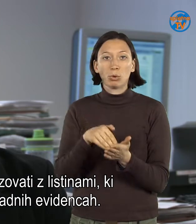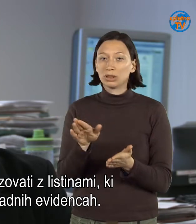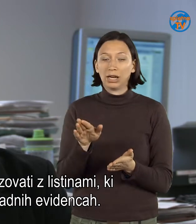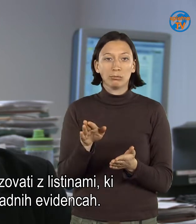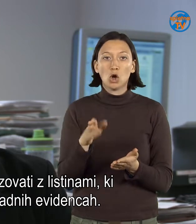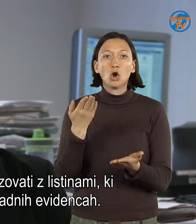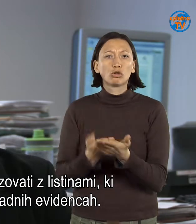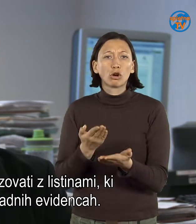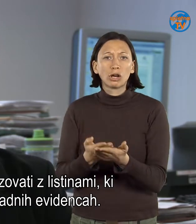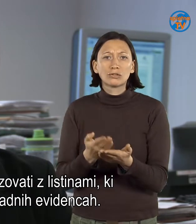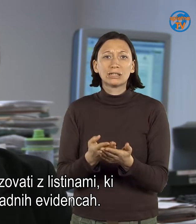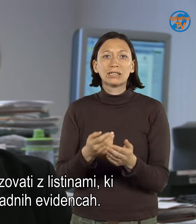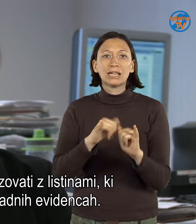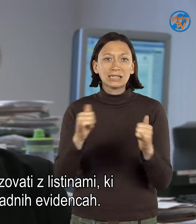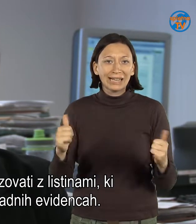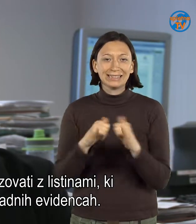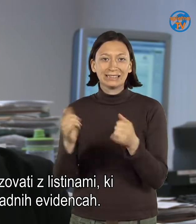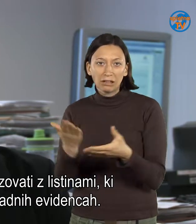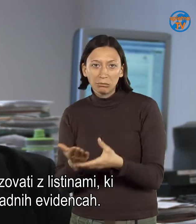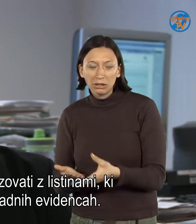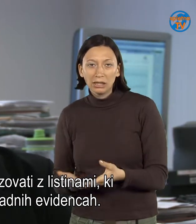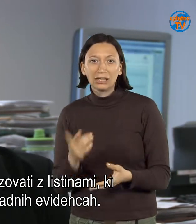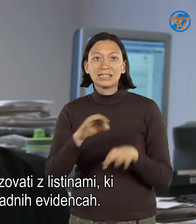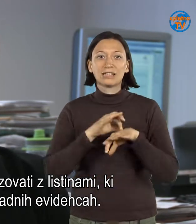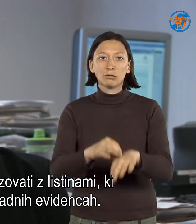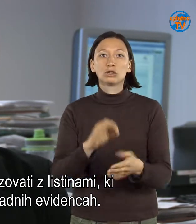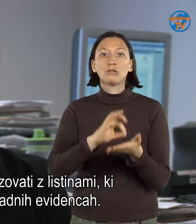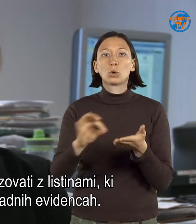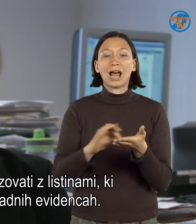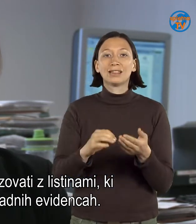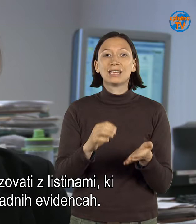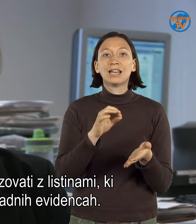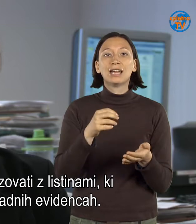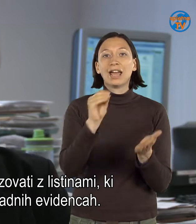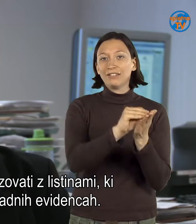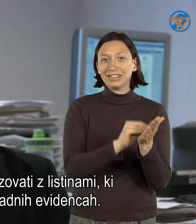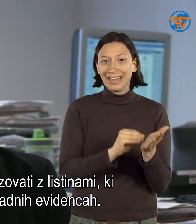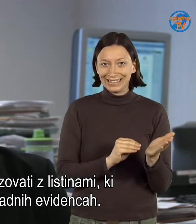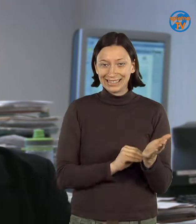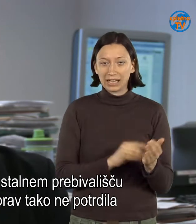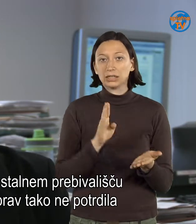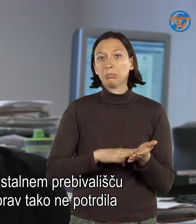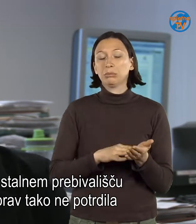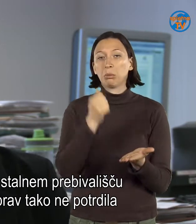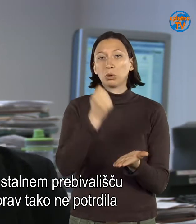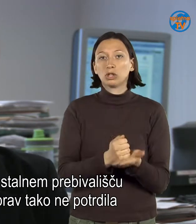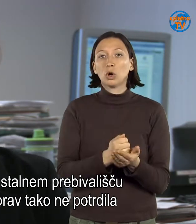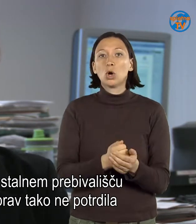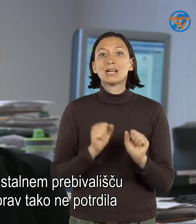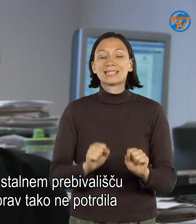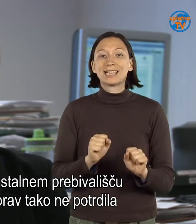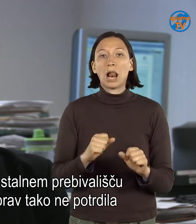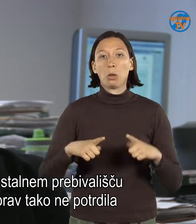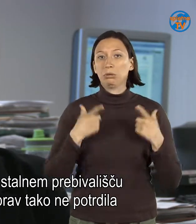ni potrebno dokazovati z listinami, ki se vodijo v uradnih evidencah. Recimo, potrdila o